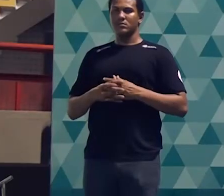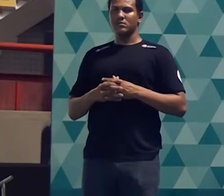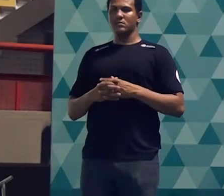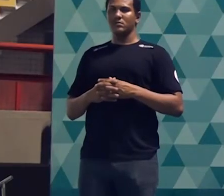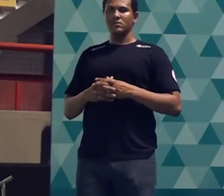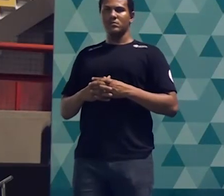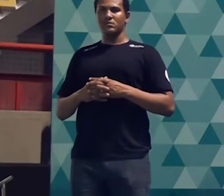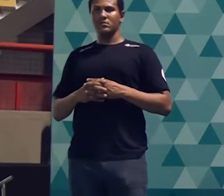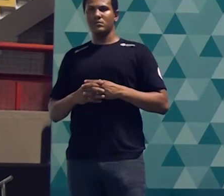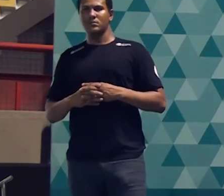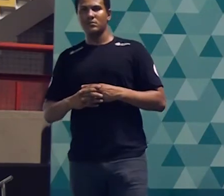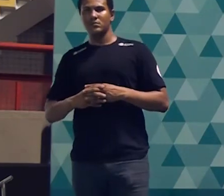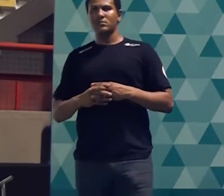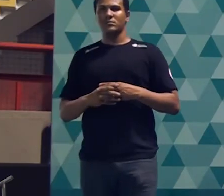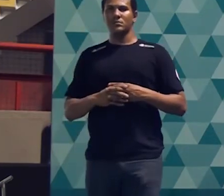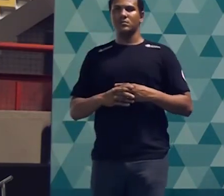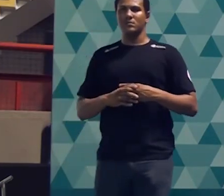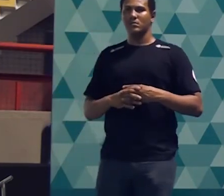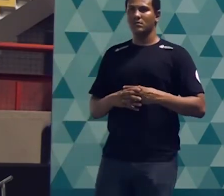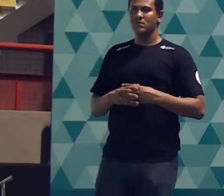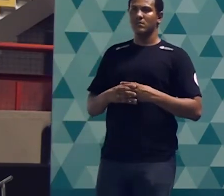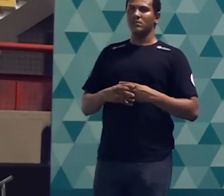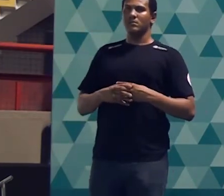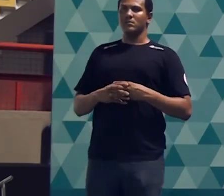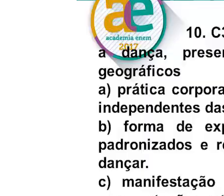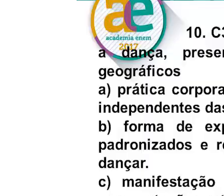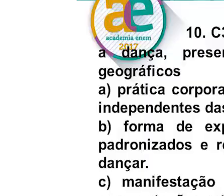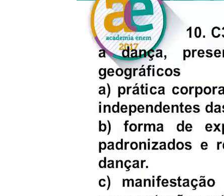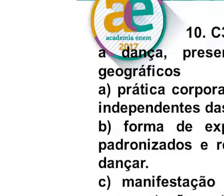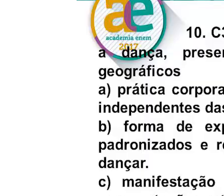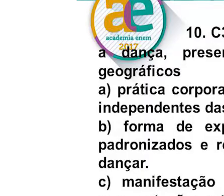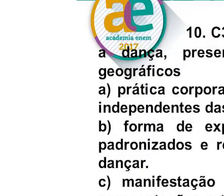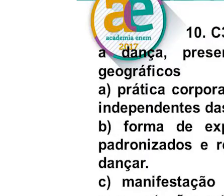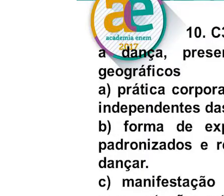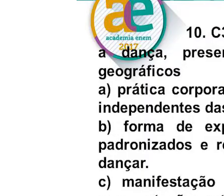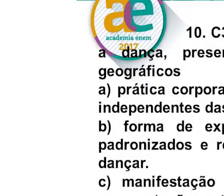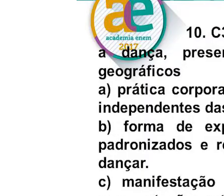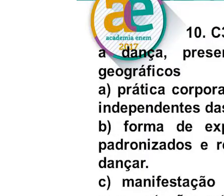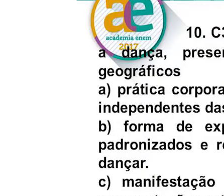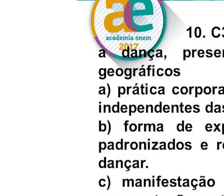Questão 10, nosso tempo está um pouquinho estourado. Questão 10,